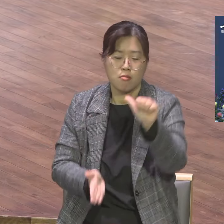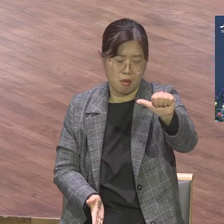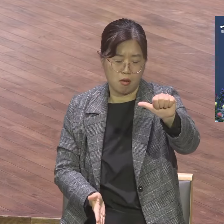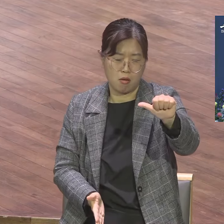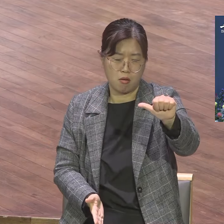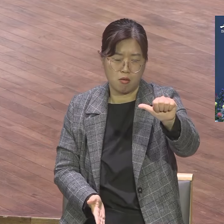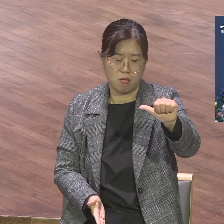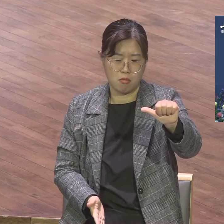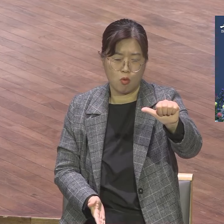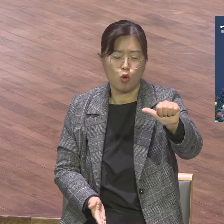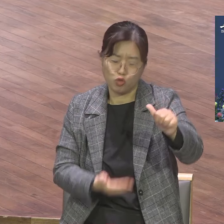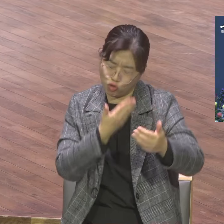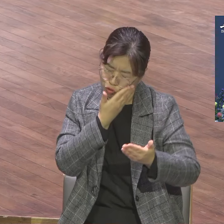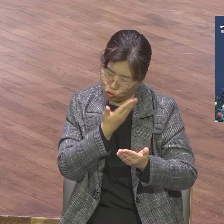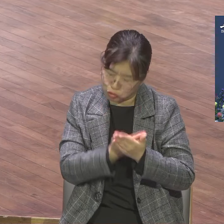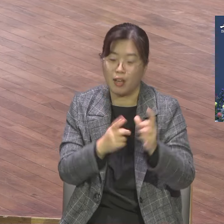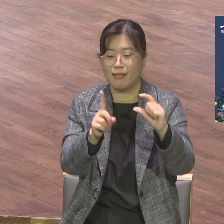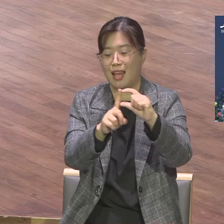오직 다섯 가지.